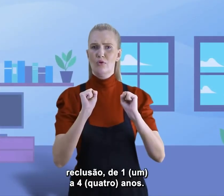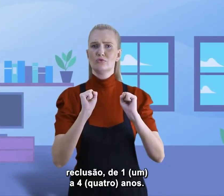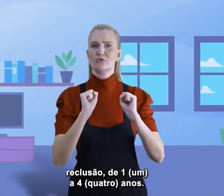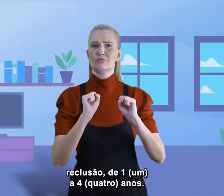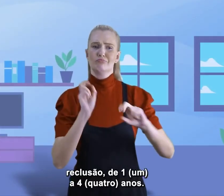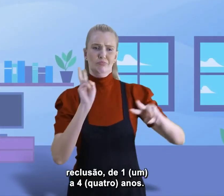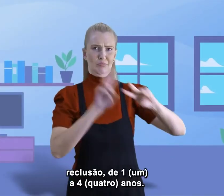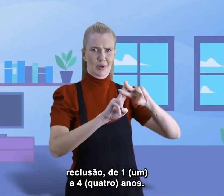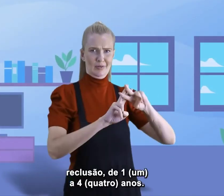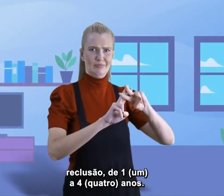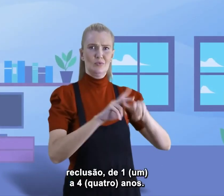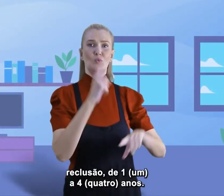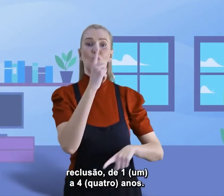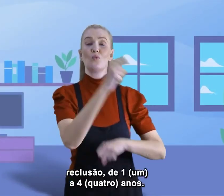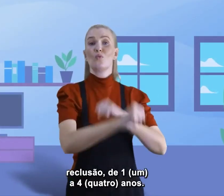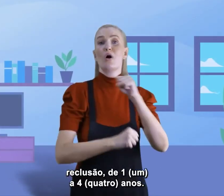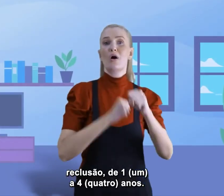reclusão de 1 a 4 anos.